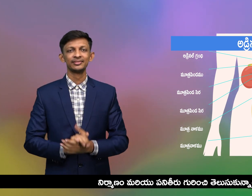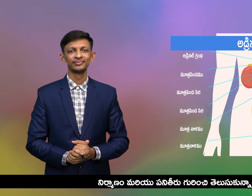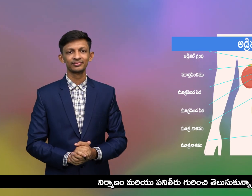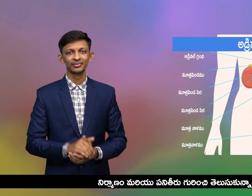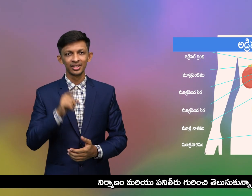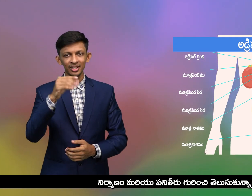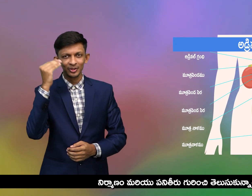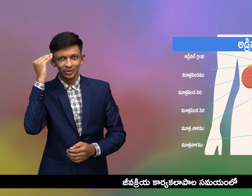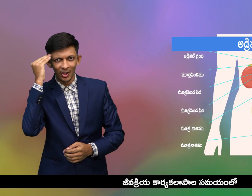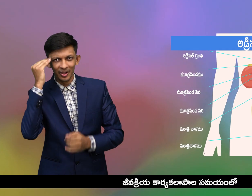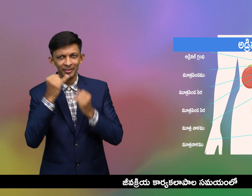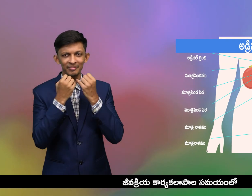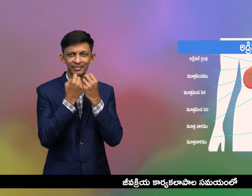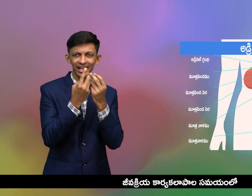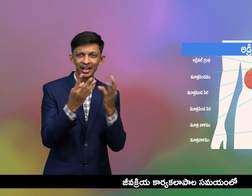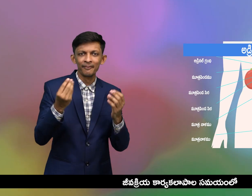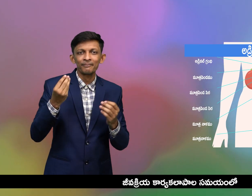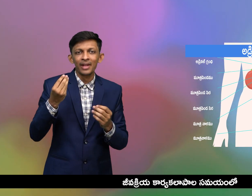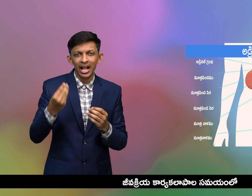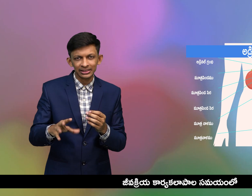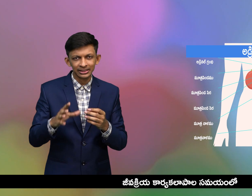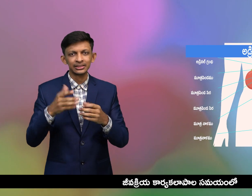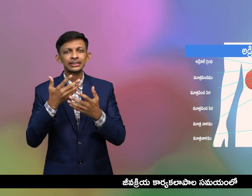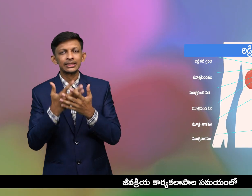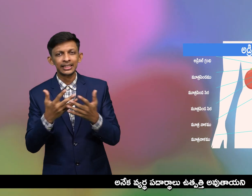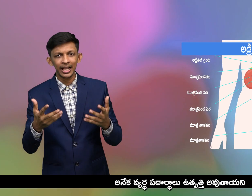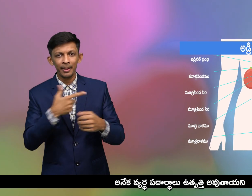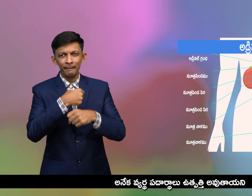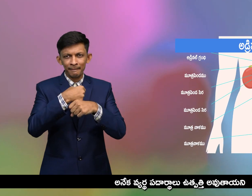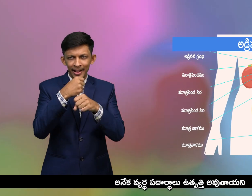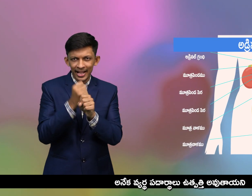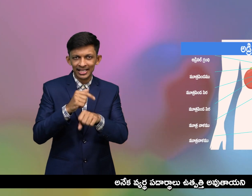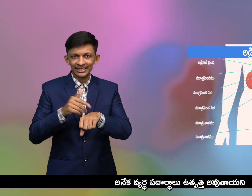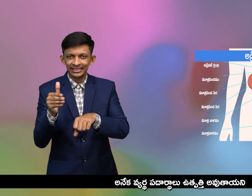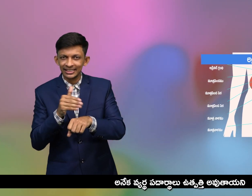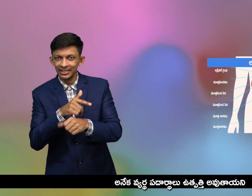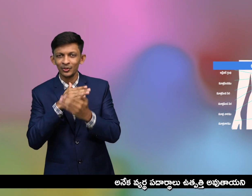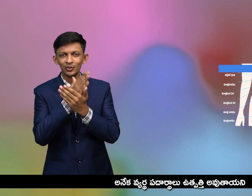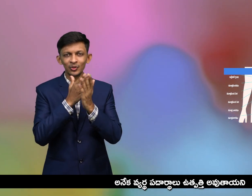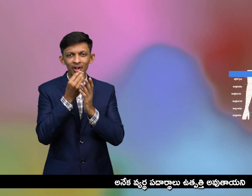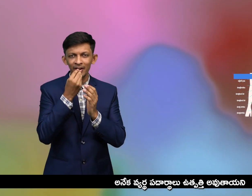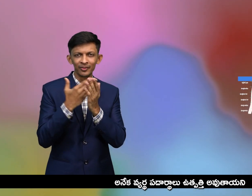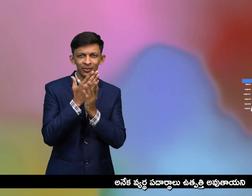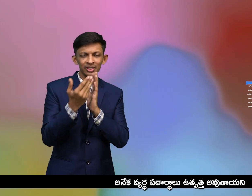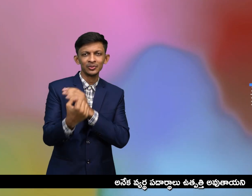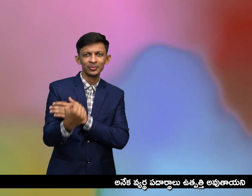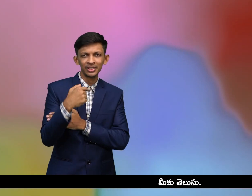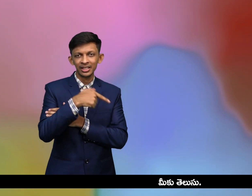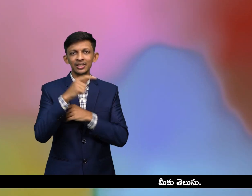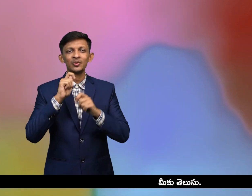and function of the జీవక్రియ human కార్యకలాపాల excretory system. సమయంలో అనేక వ్యర్థ పదార్థాలు ఉత్పత్తి You అవుతాయని know that మీకు